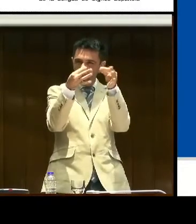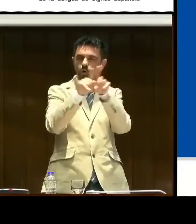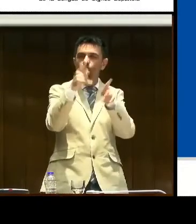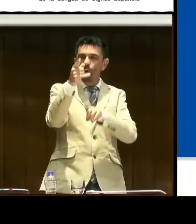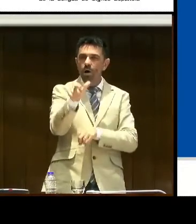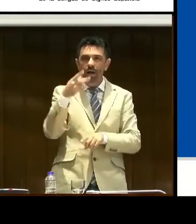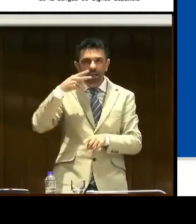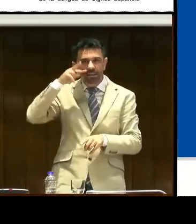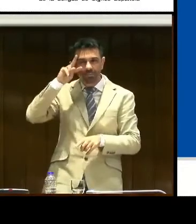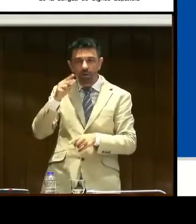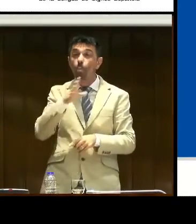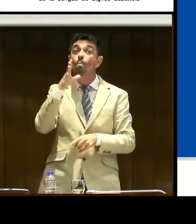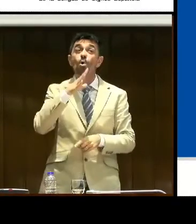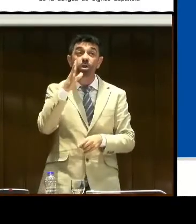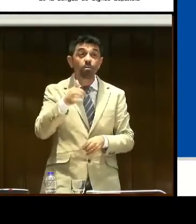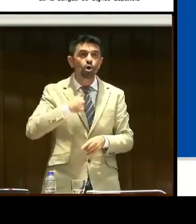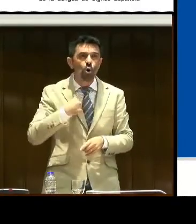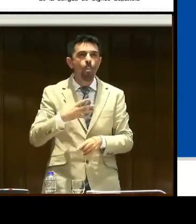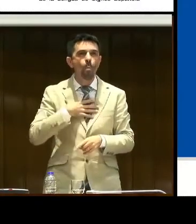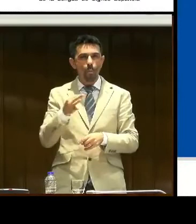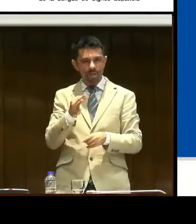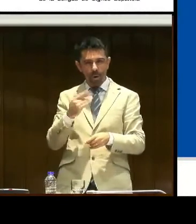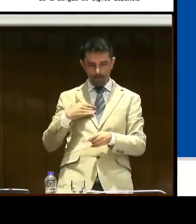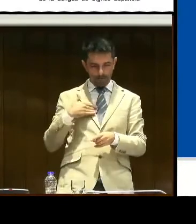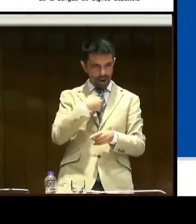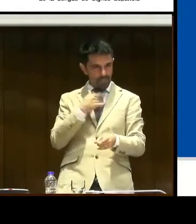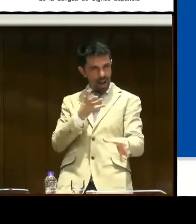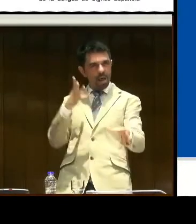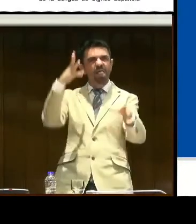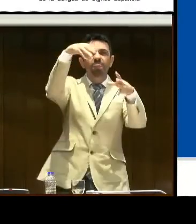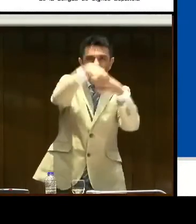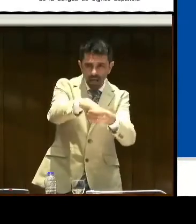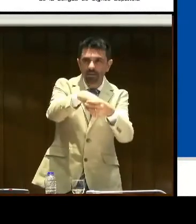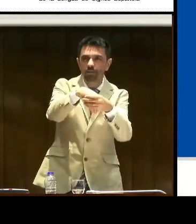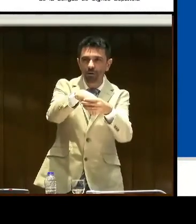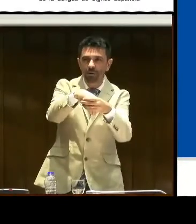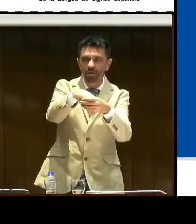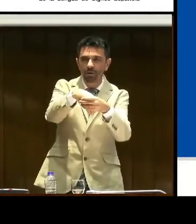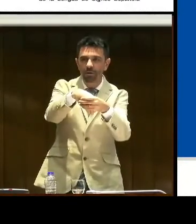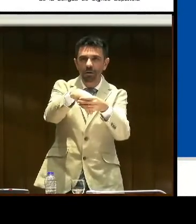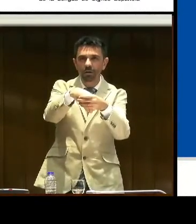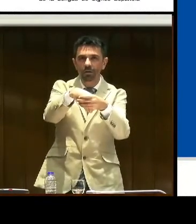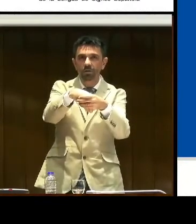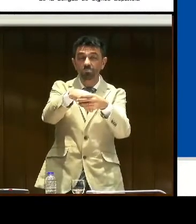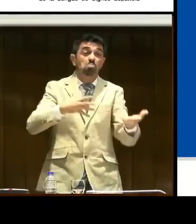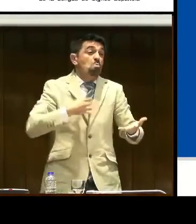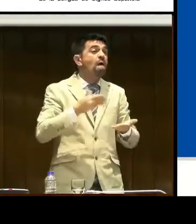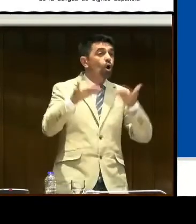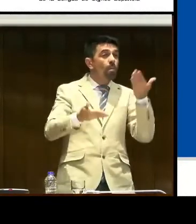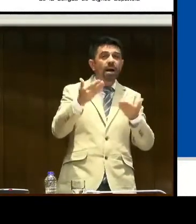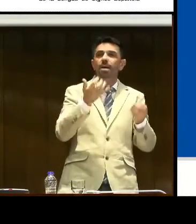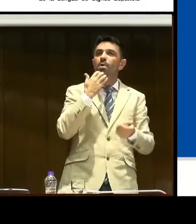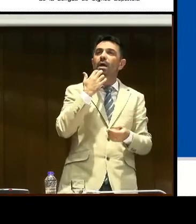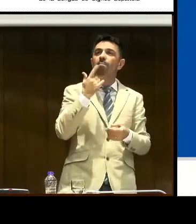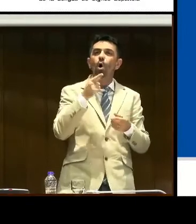experto, porque soy capaz de ponerme en su piel. Es como si en las lenguas orales dejásemos